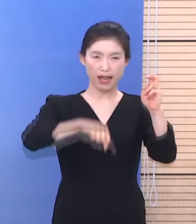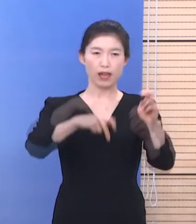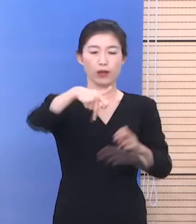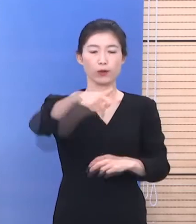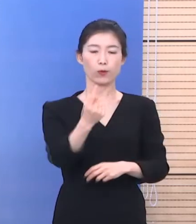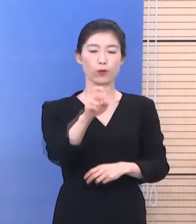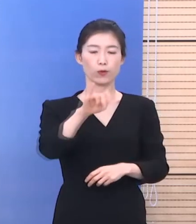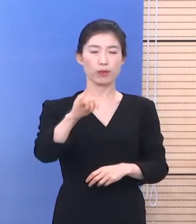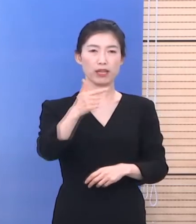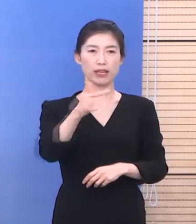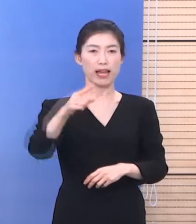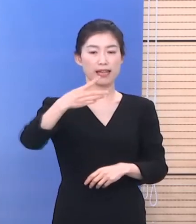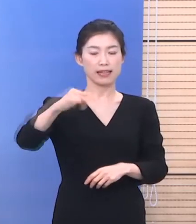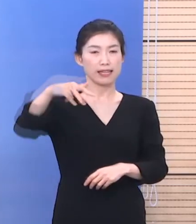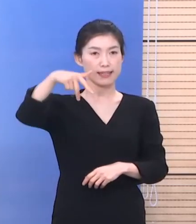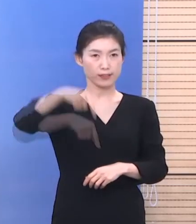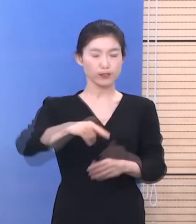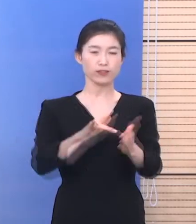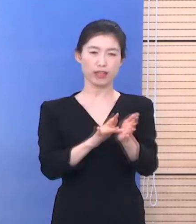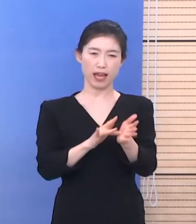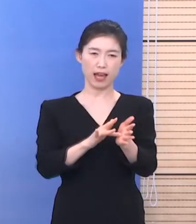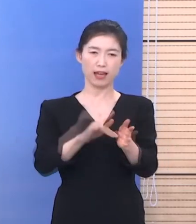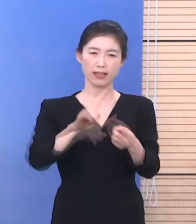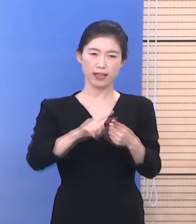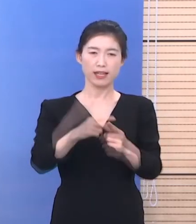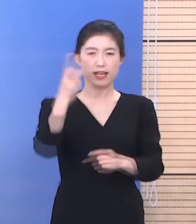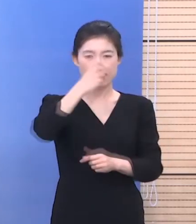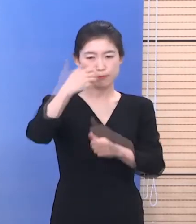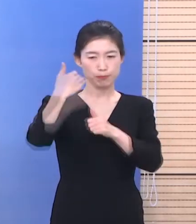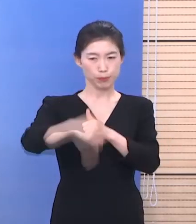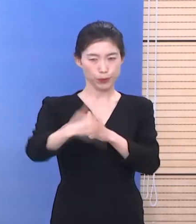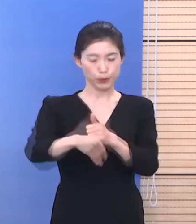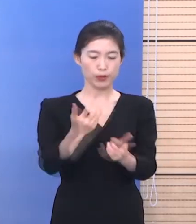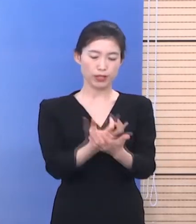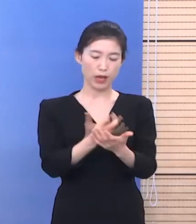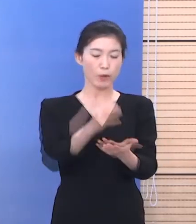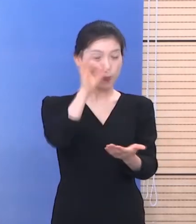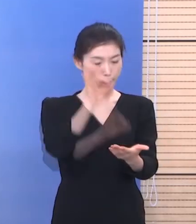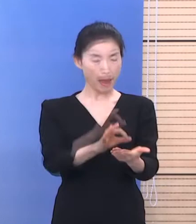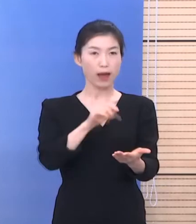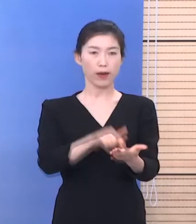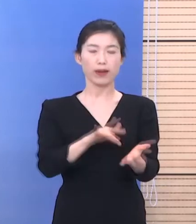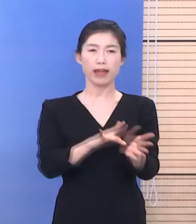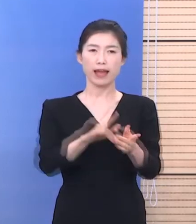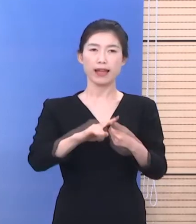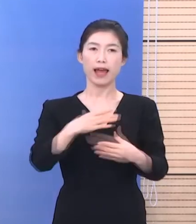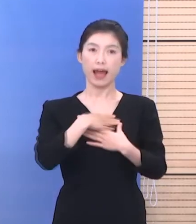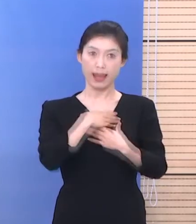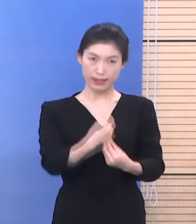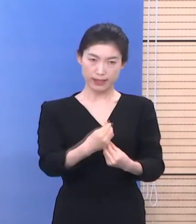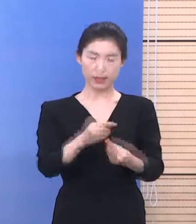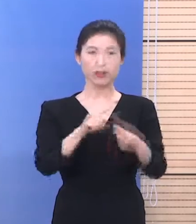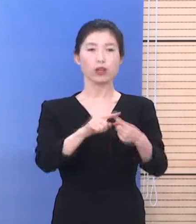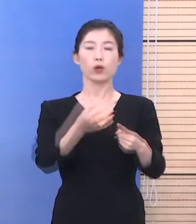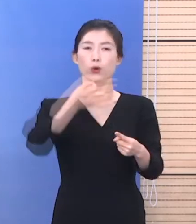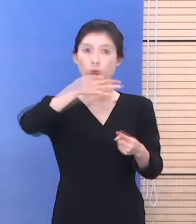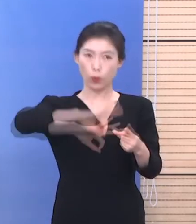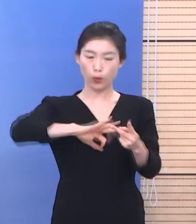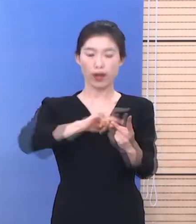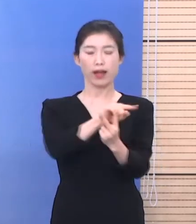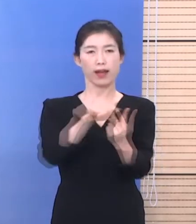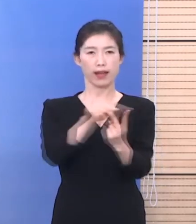코미나티주의 품목 허가 신청을 위해 제출된 자료를 통해서 이 약의 안전성, 효과성 인정